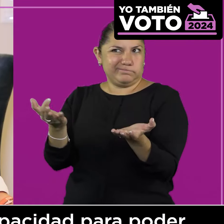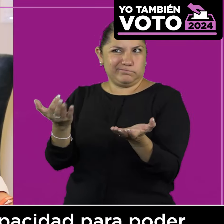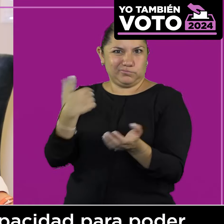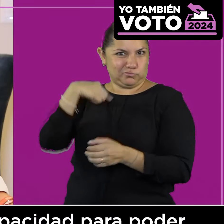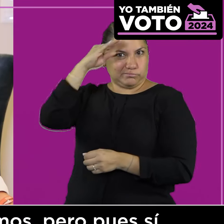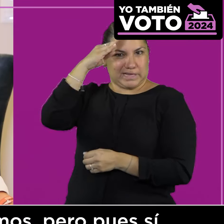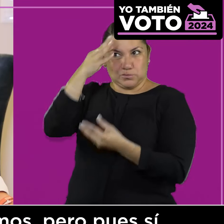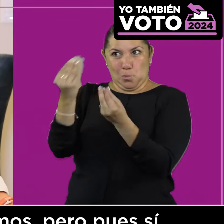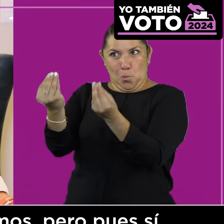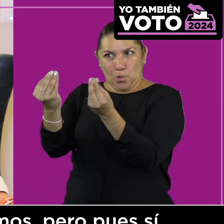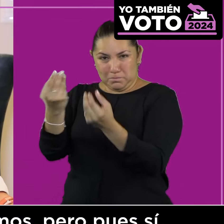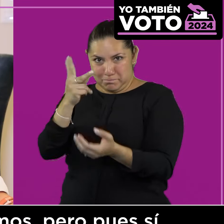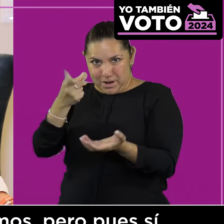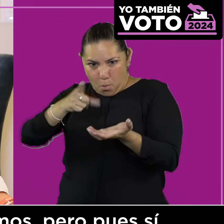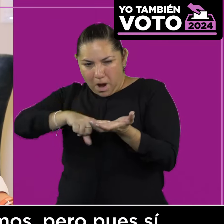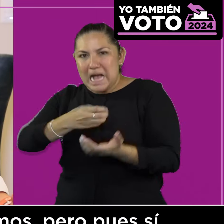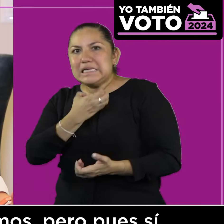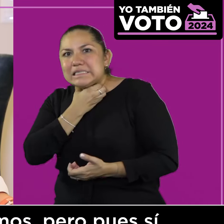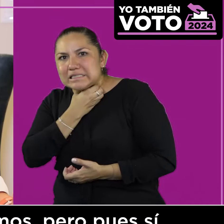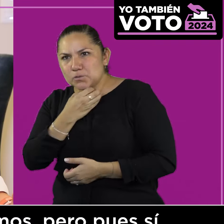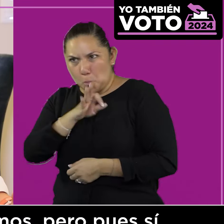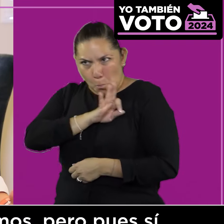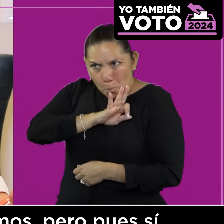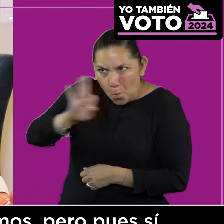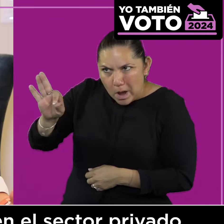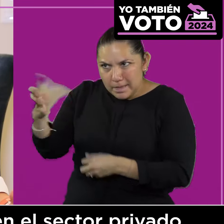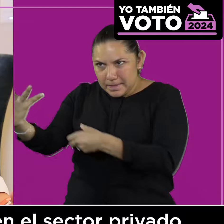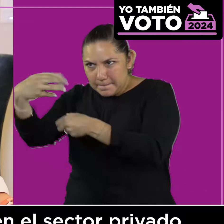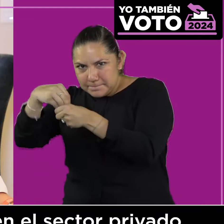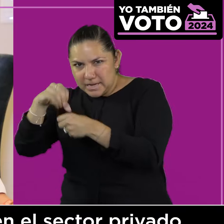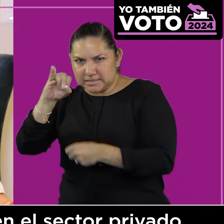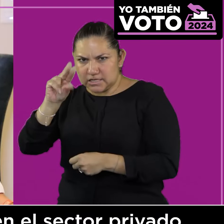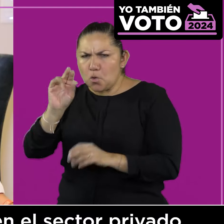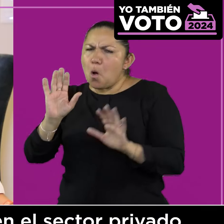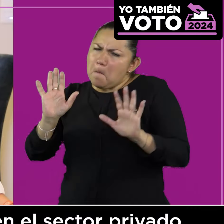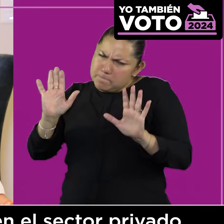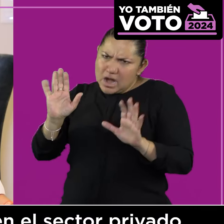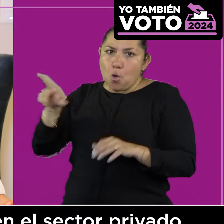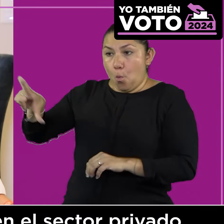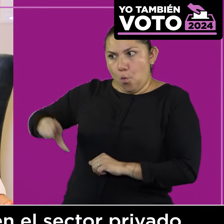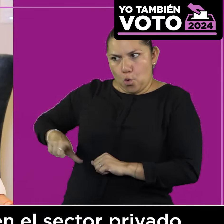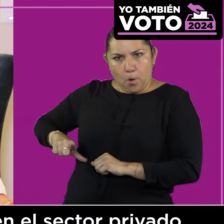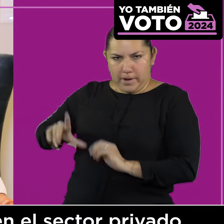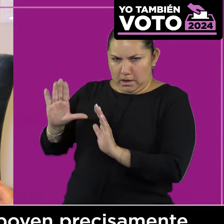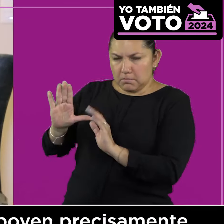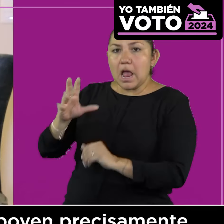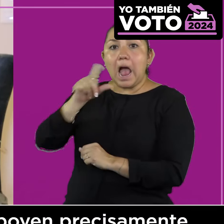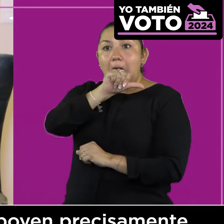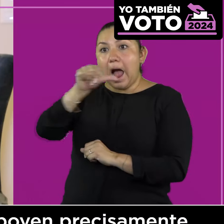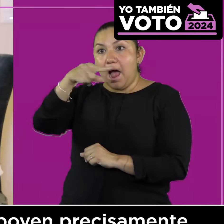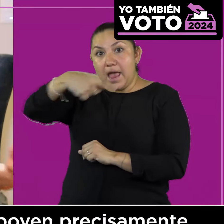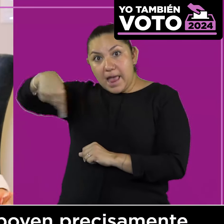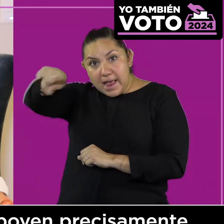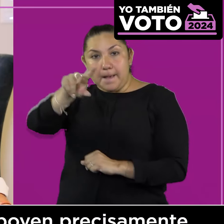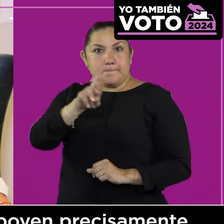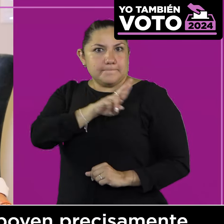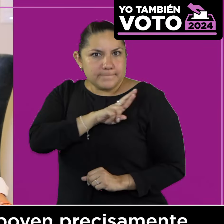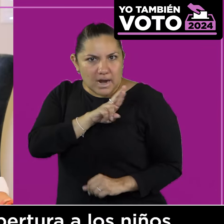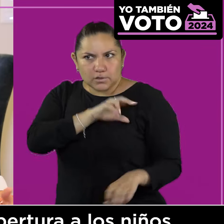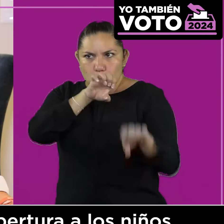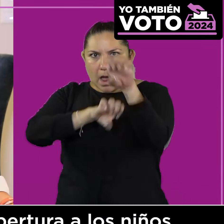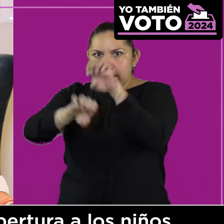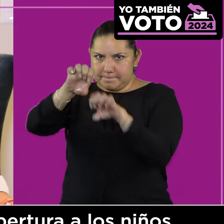capacidad para poder contratar tengamos pero pues sí eh comprometerme en el sector privado las empresas me apoyen